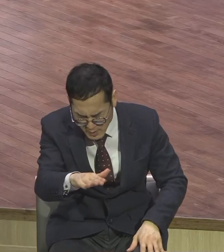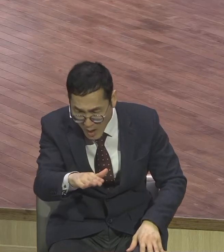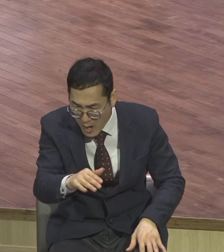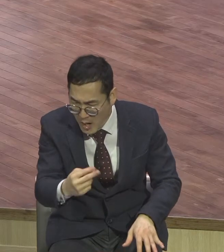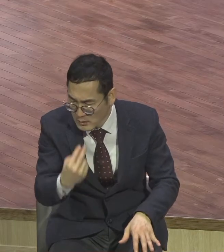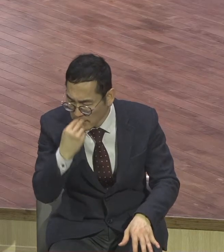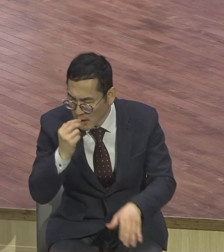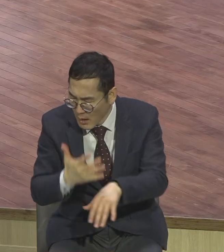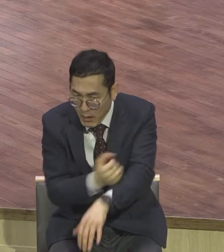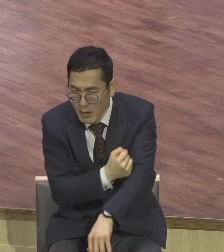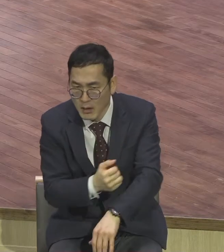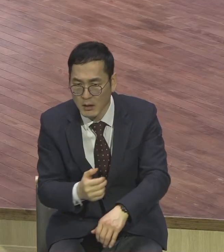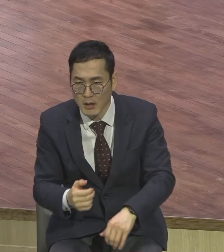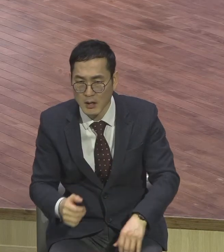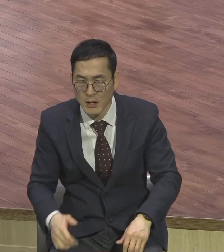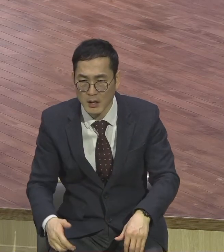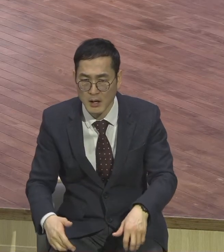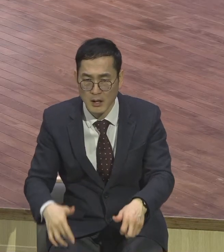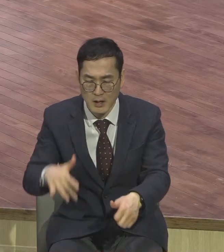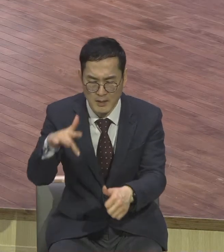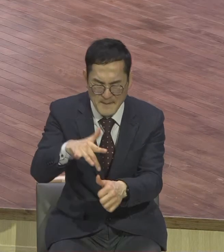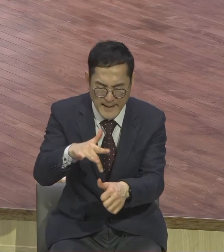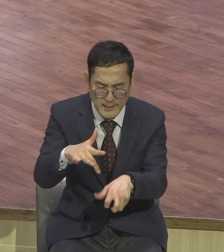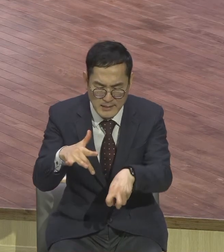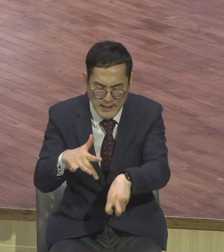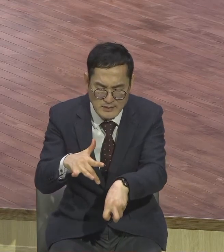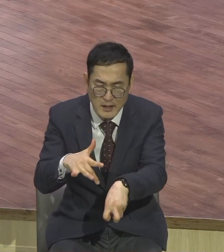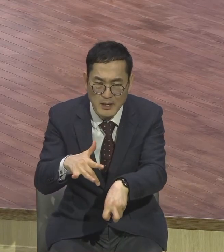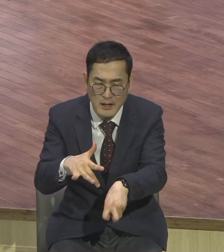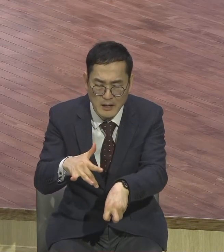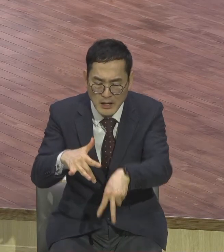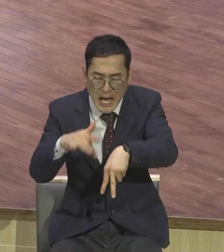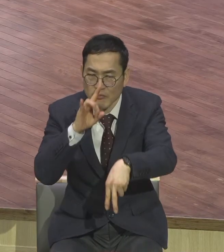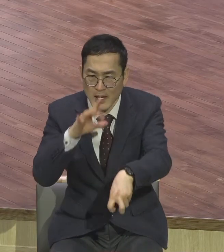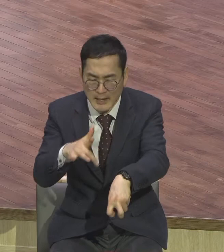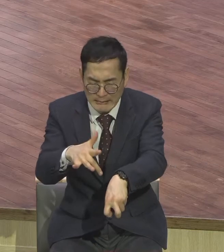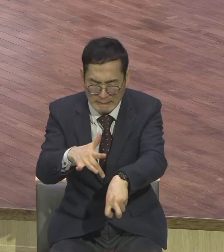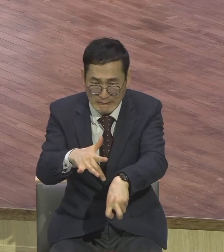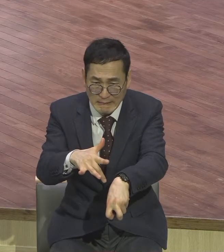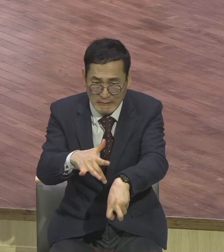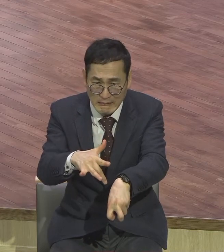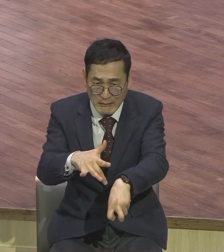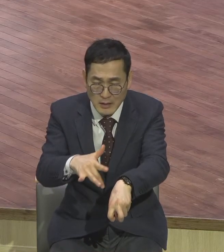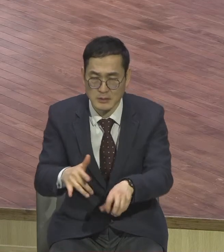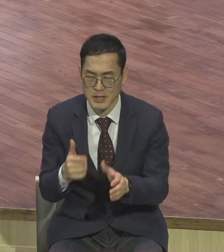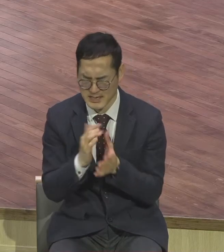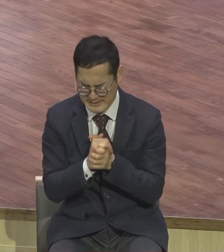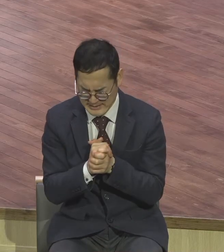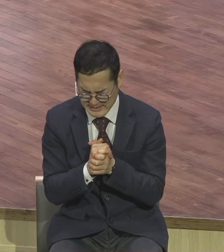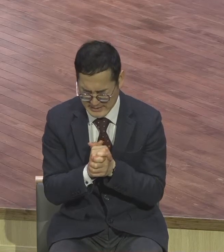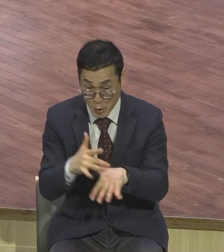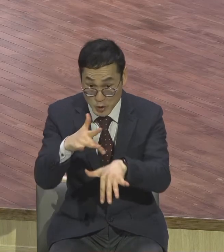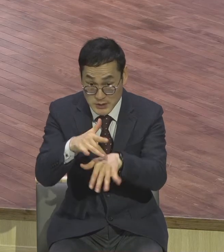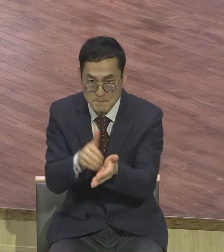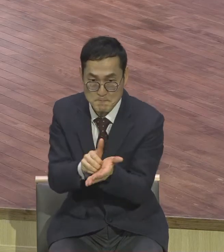못 걷게 만들어놨 거예요. 그리고 어떻게 귀신 쫓아났더니 일주일 만에 걸어 집에 갔다니까.